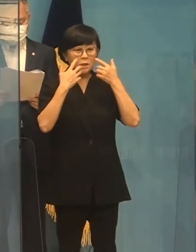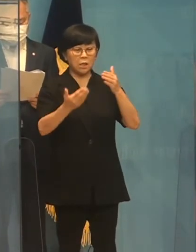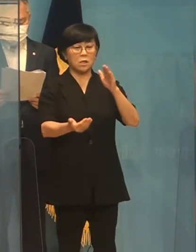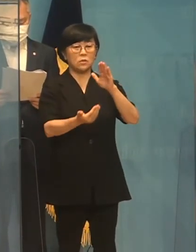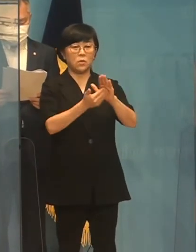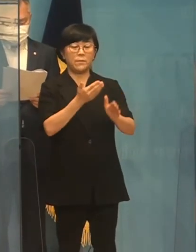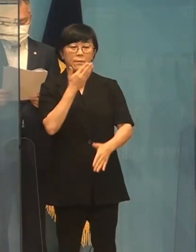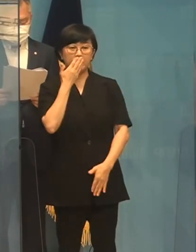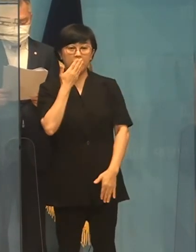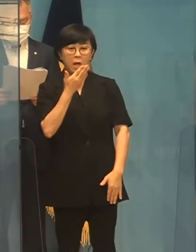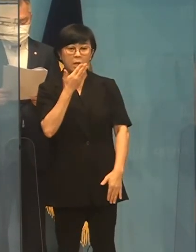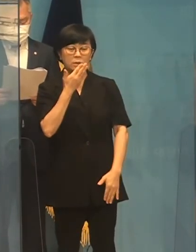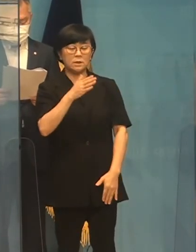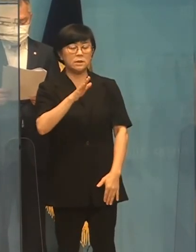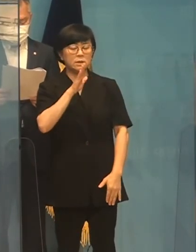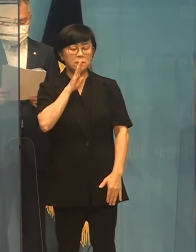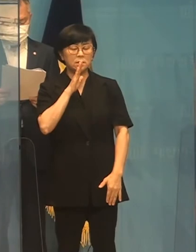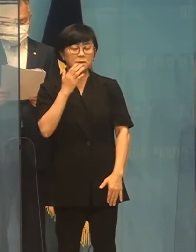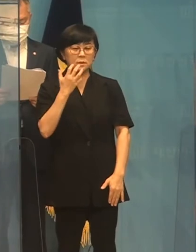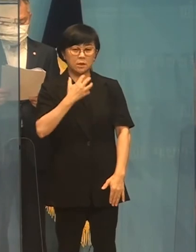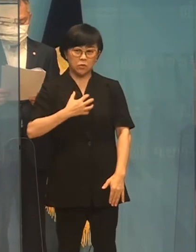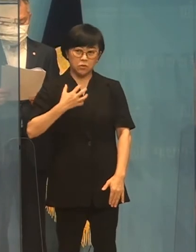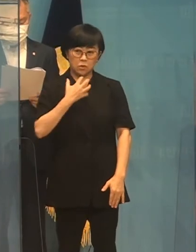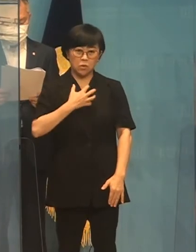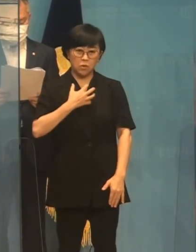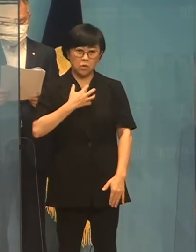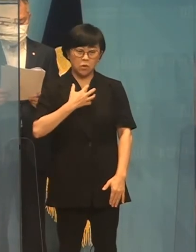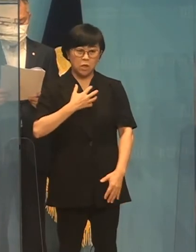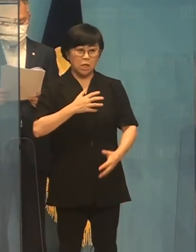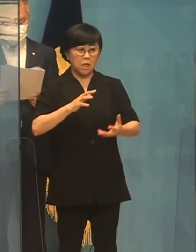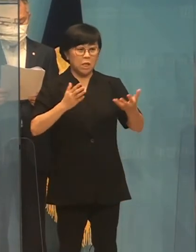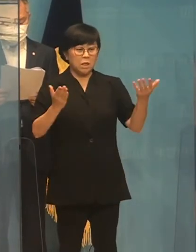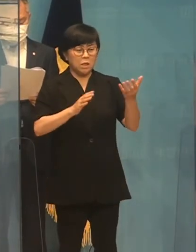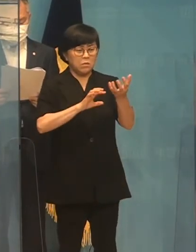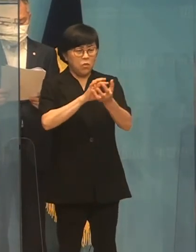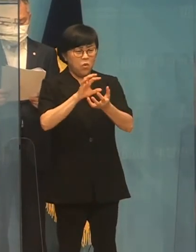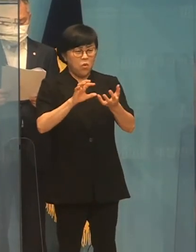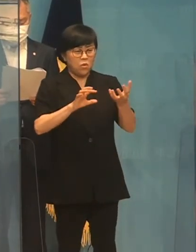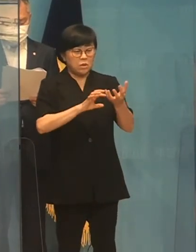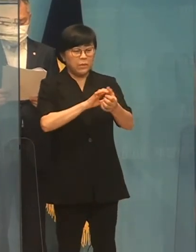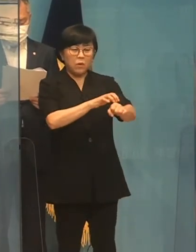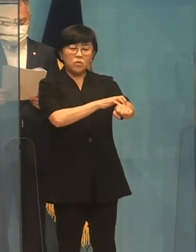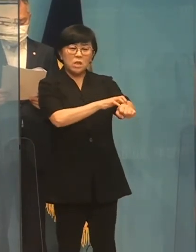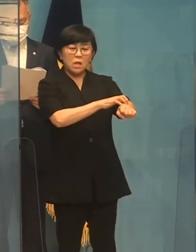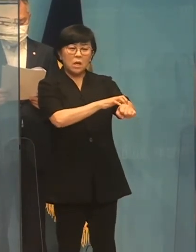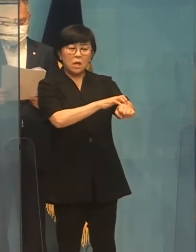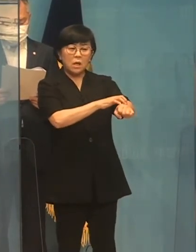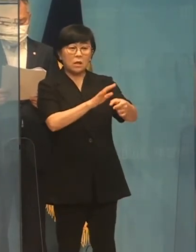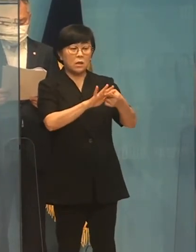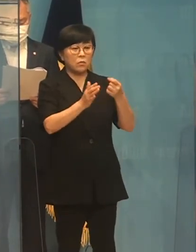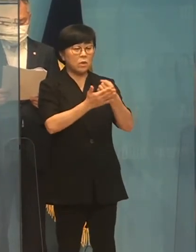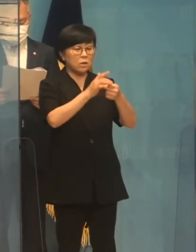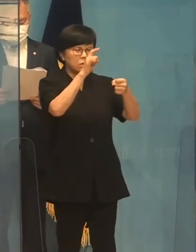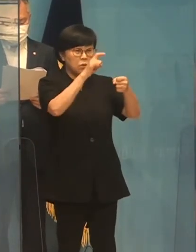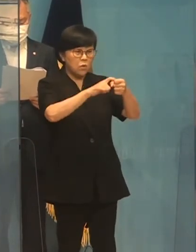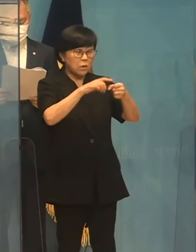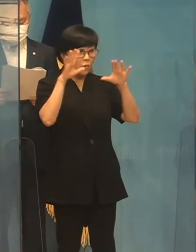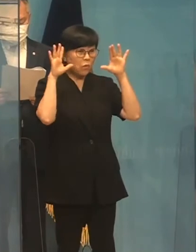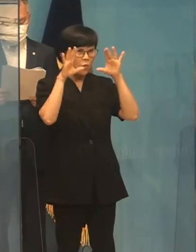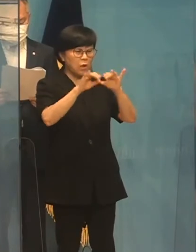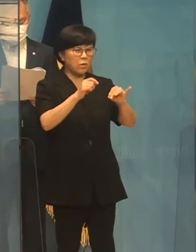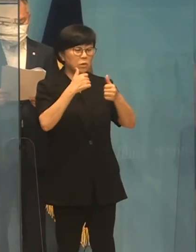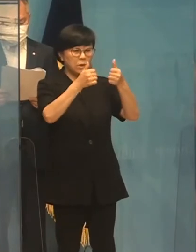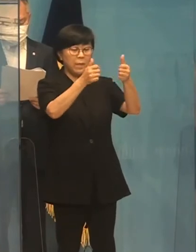수 있을지 정말 걱정입니다. 일이 복잡하고 귀찮게 되었다면서 아직도 그 취지를 공감하지